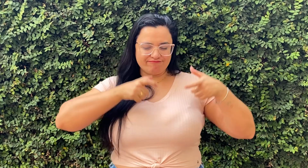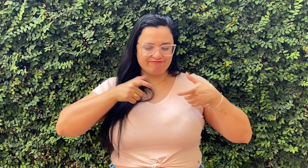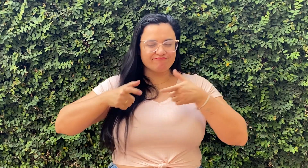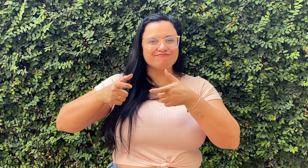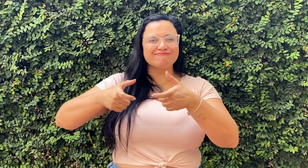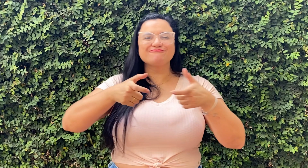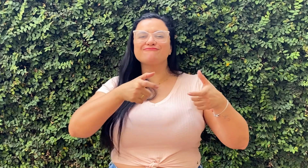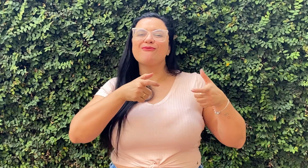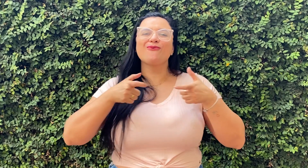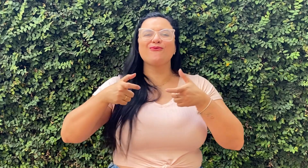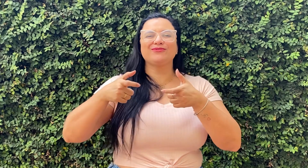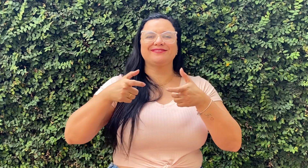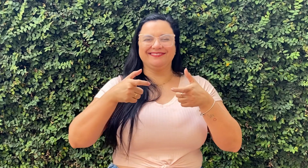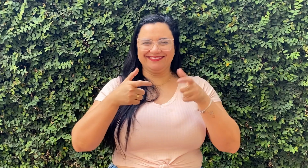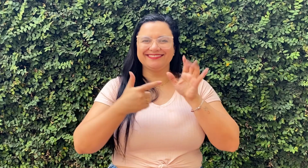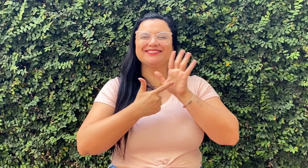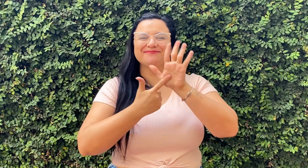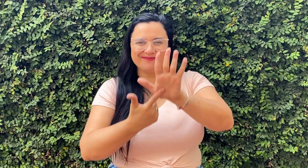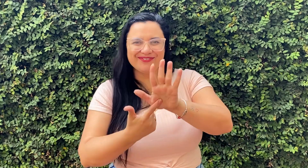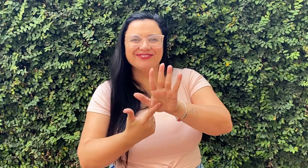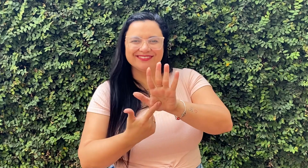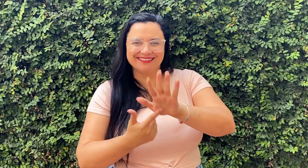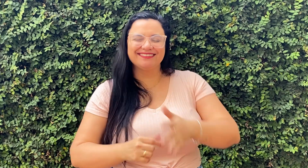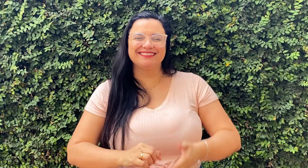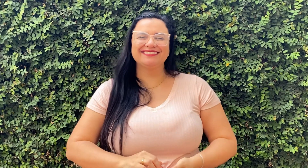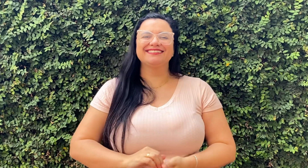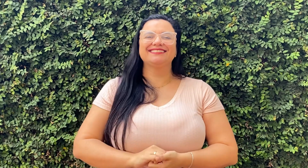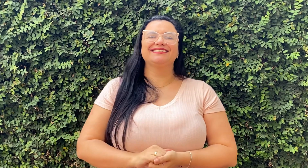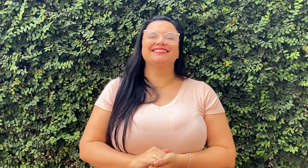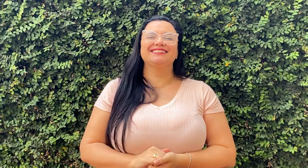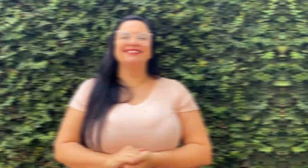Também tem a questão do ponto de articulação, quando você vai sinalizar.